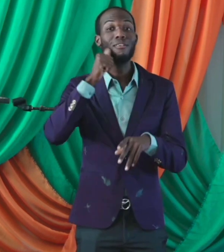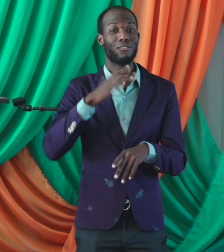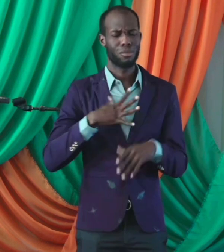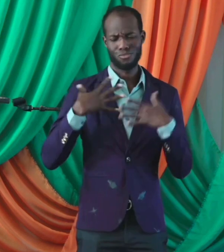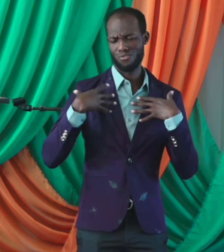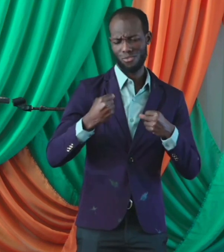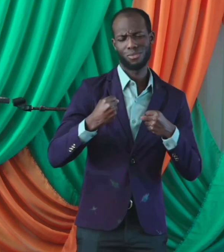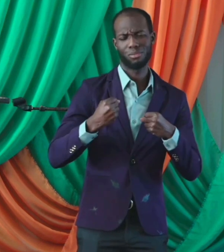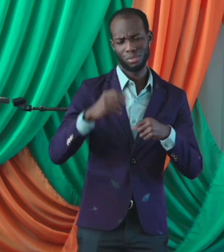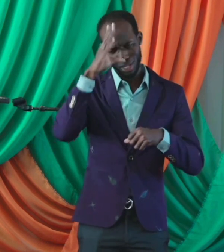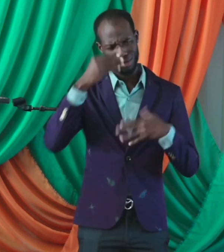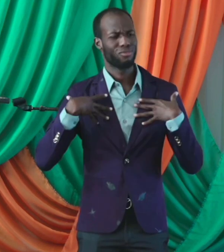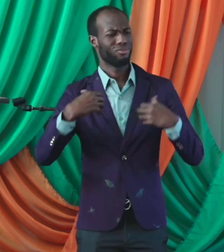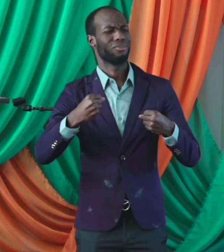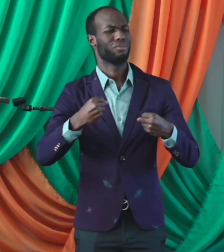vaillantes, garçons vaillants qui là.